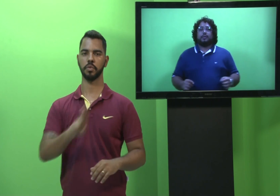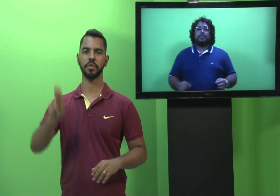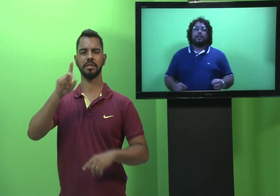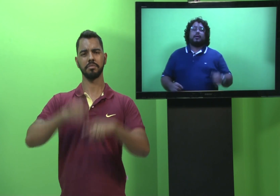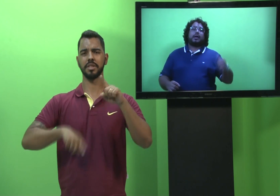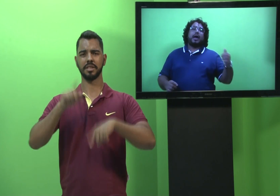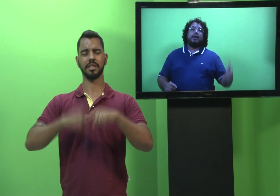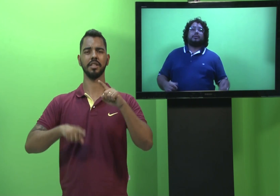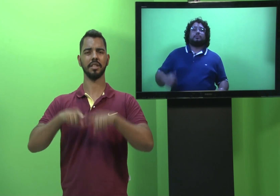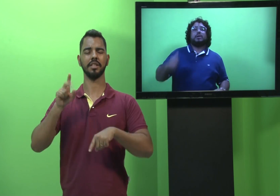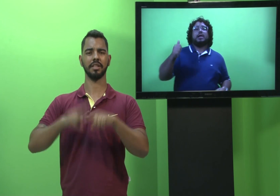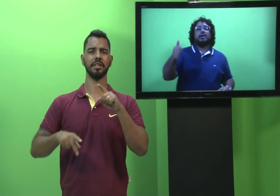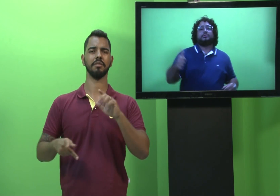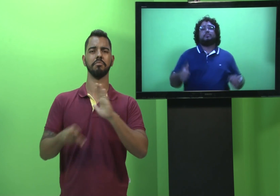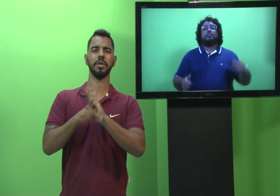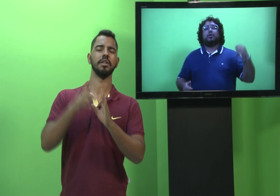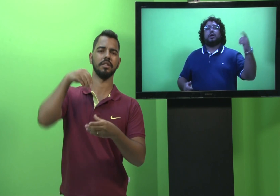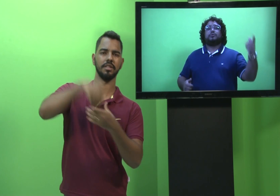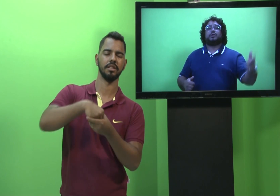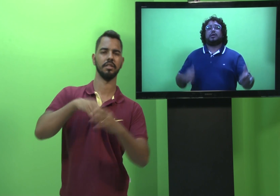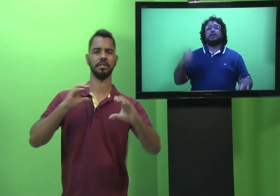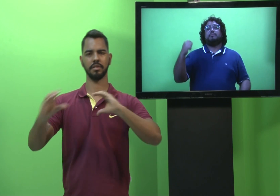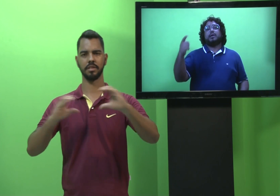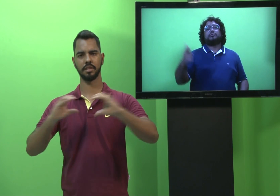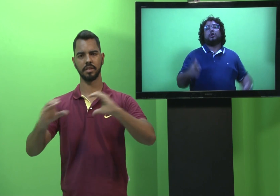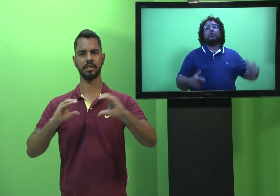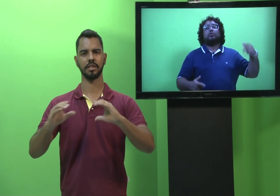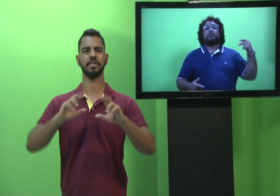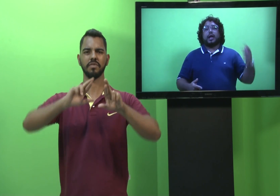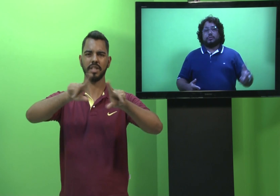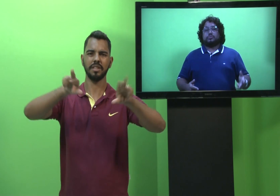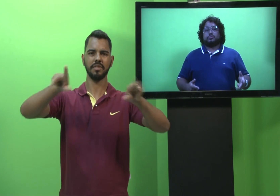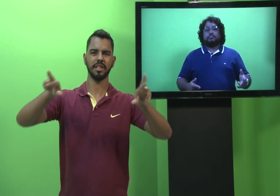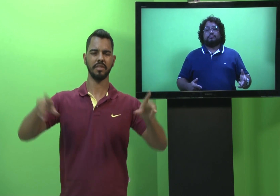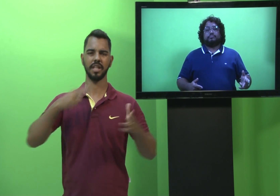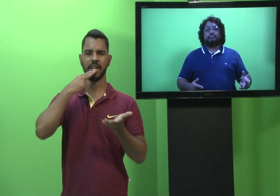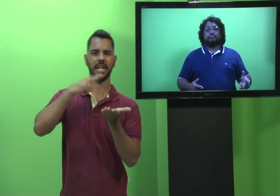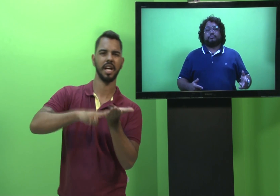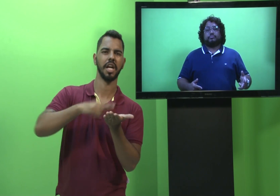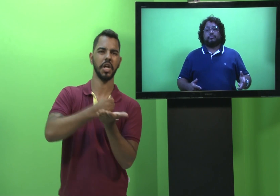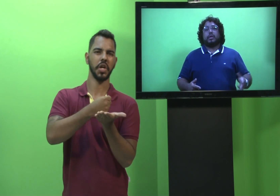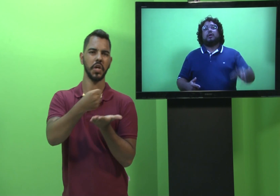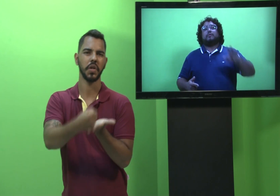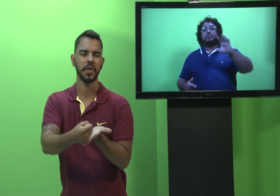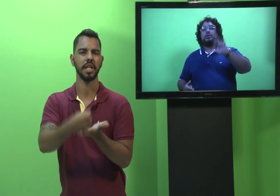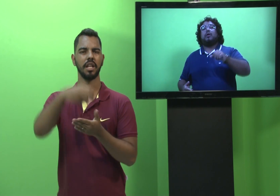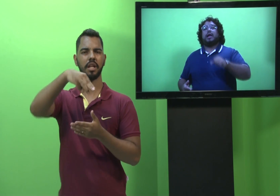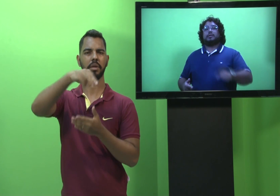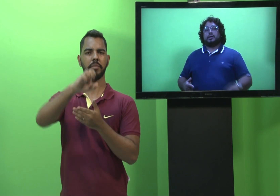escrita: cartas, bilhetes, memorandos, requerimentos, contratos. Vamos dar uma olhada